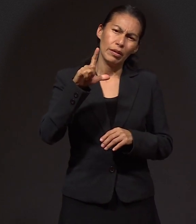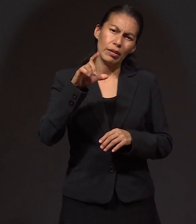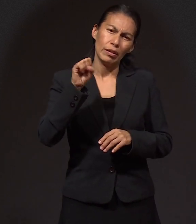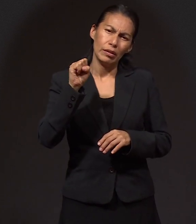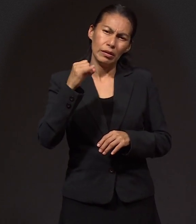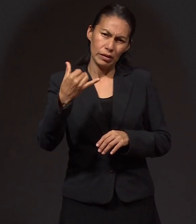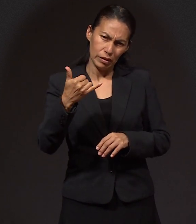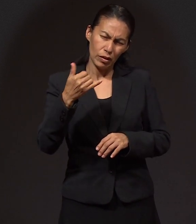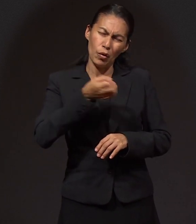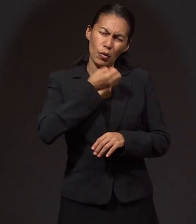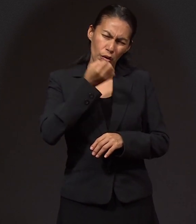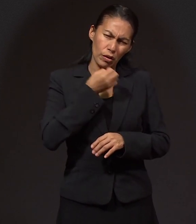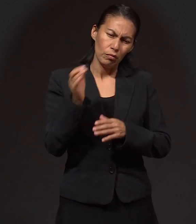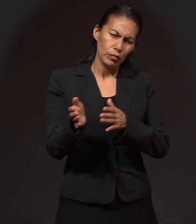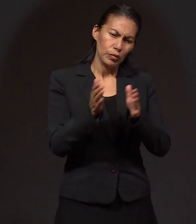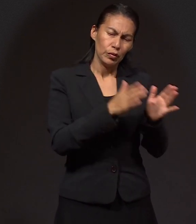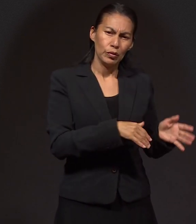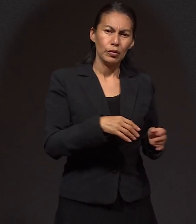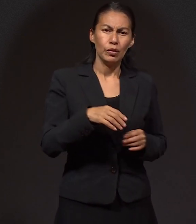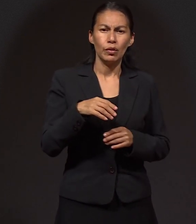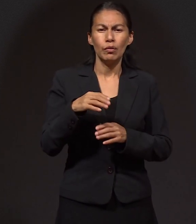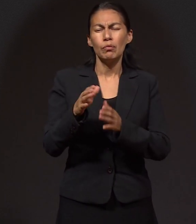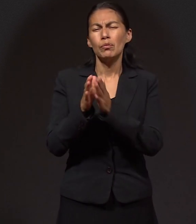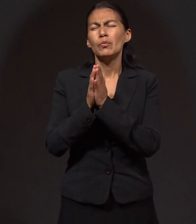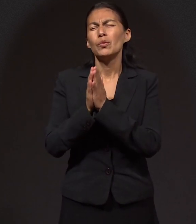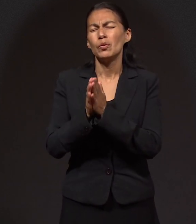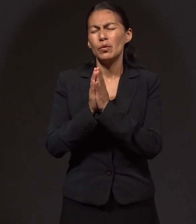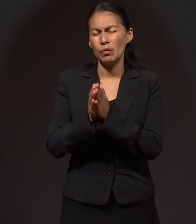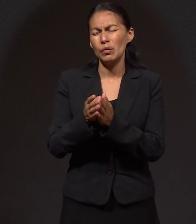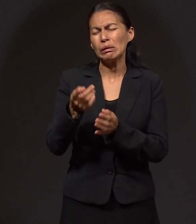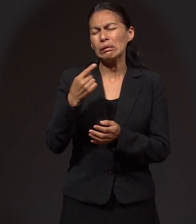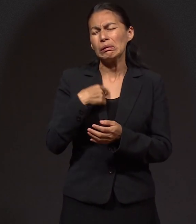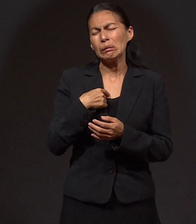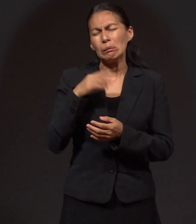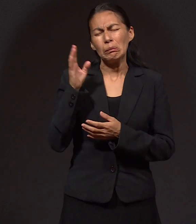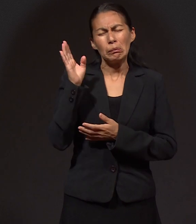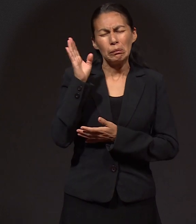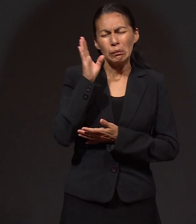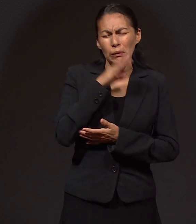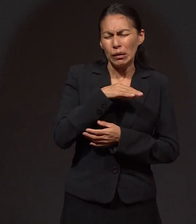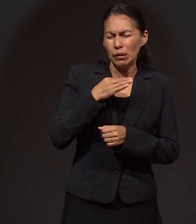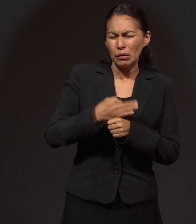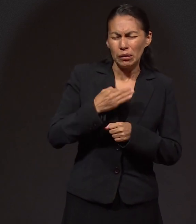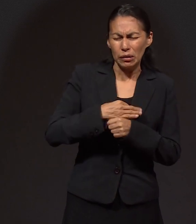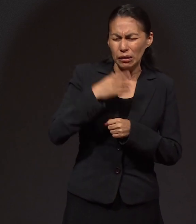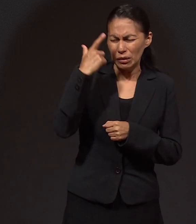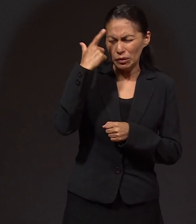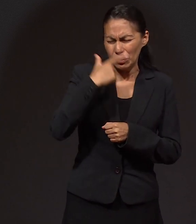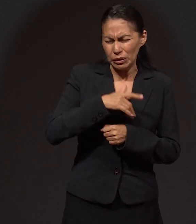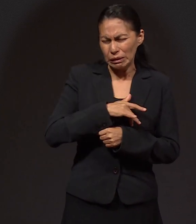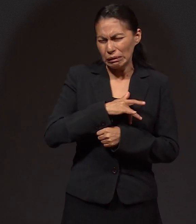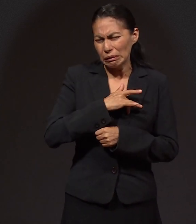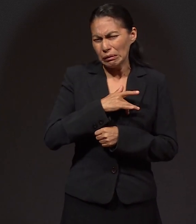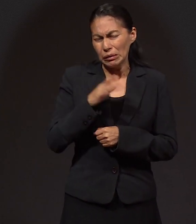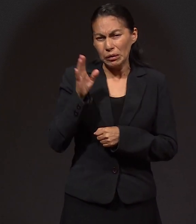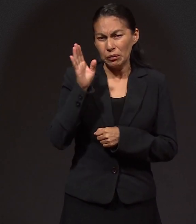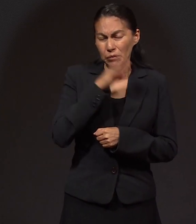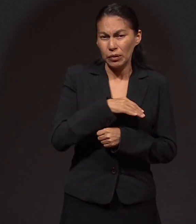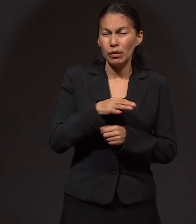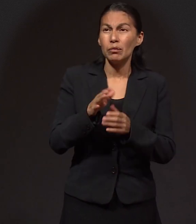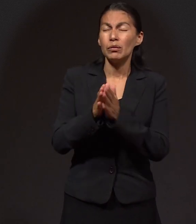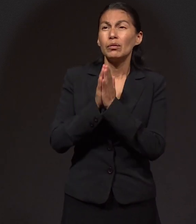Estaremos orando por eso. Nelsi, Lilia Agus. Por favor, interceda por mí. Me siento